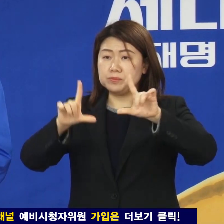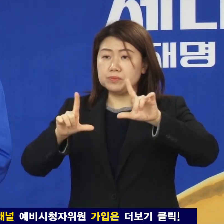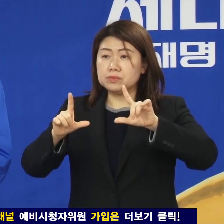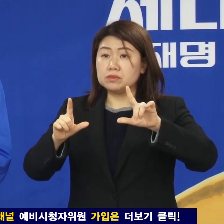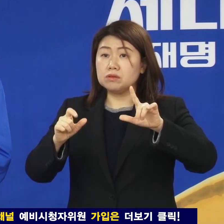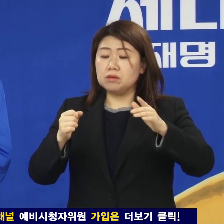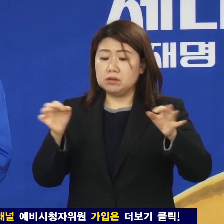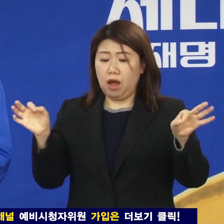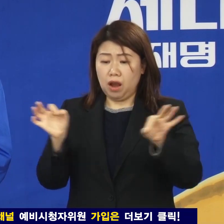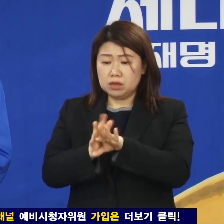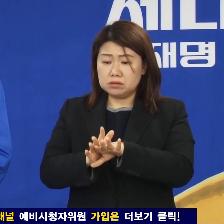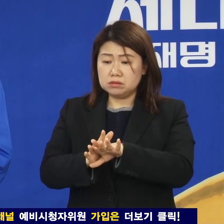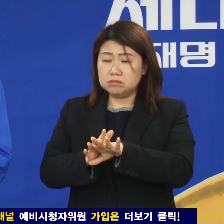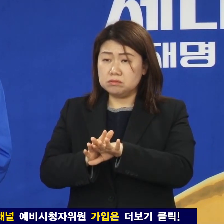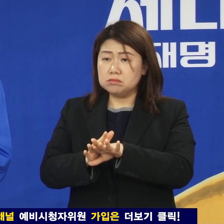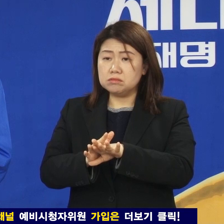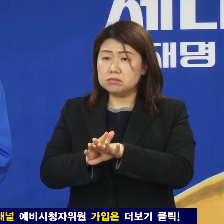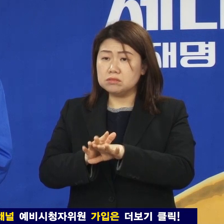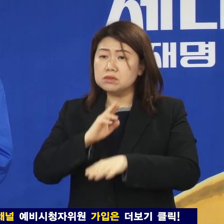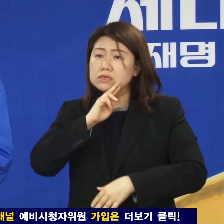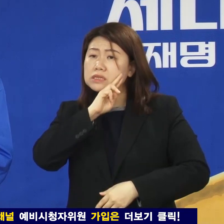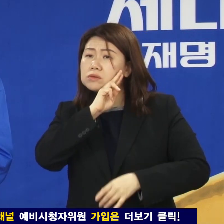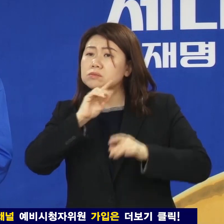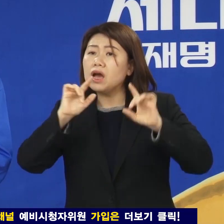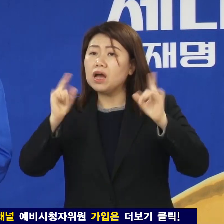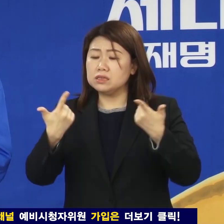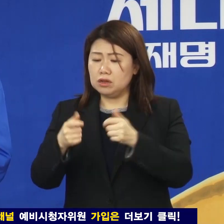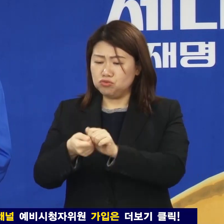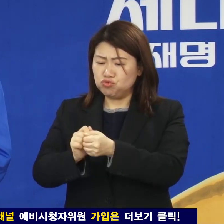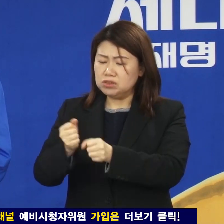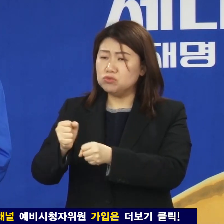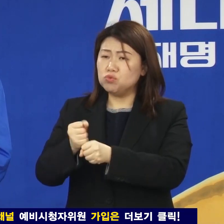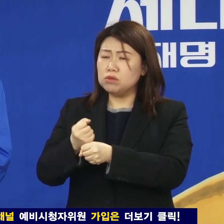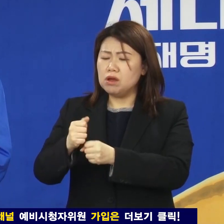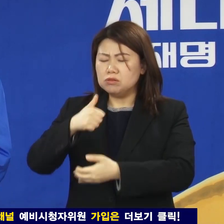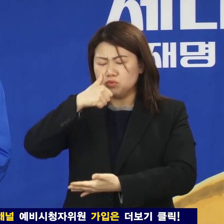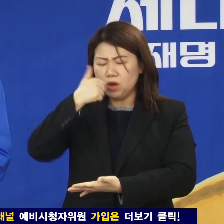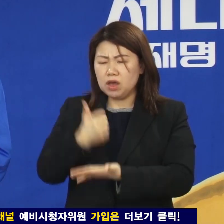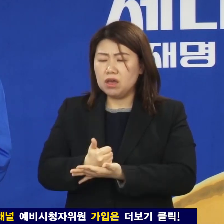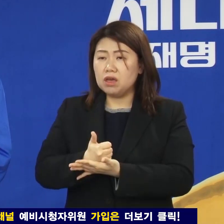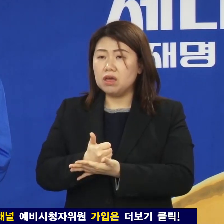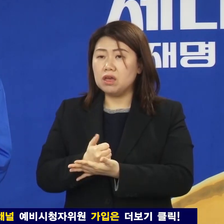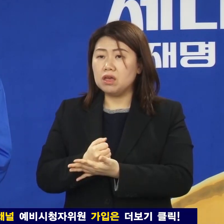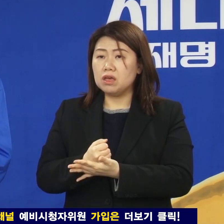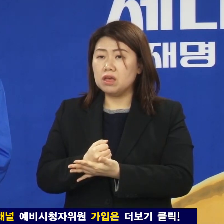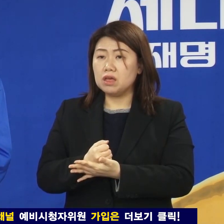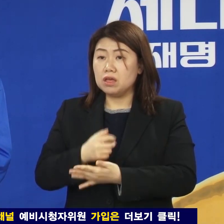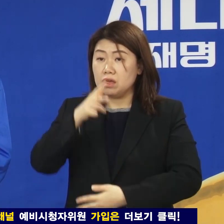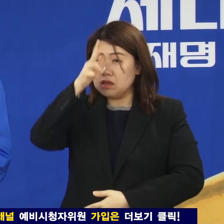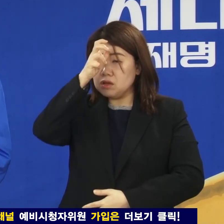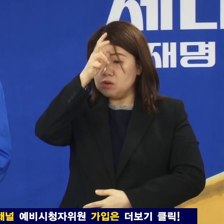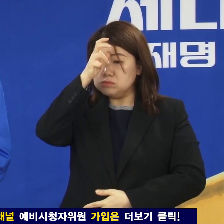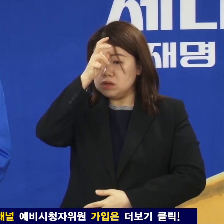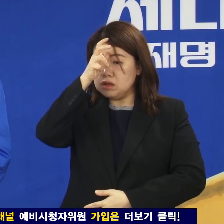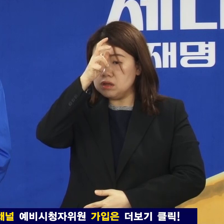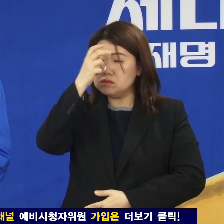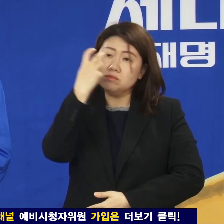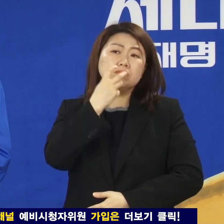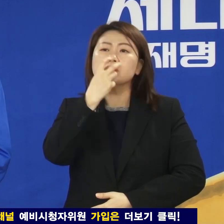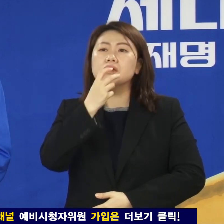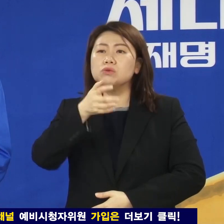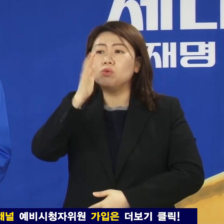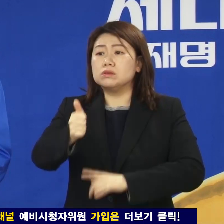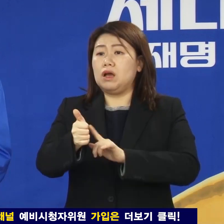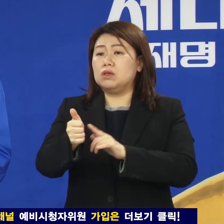없어질 5기 아닙니다 주가 조작은 중대 범죄입니다 검찰총장 까지 지내셨습니까 더욱 잘 아실